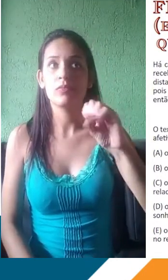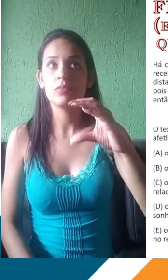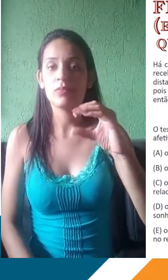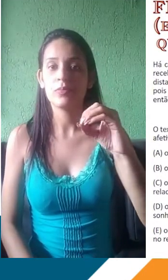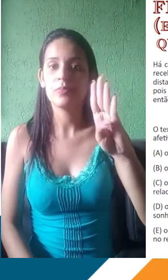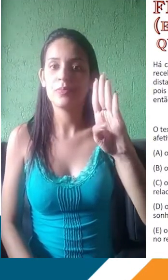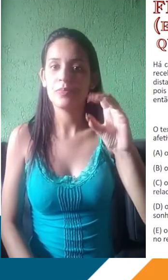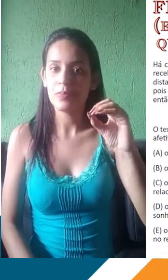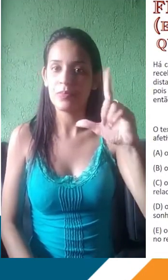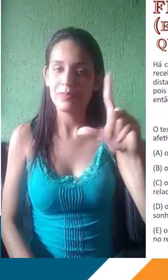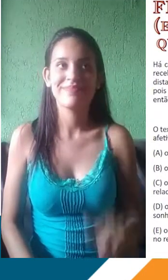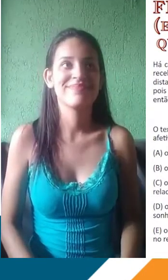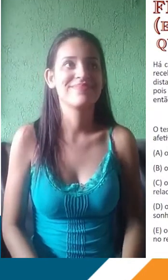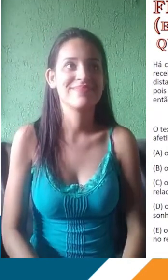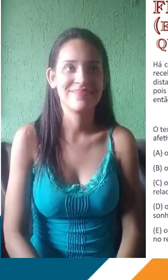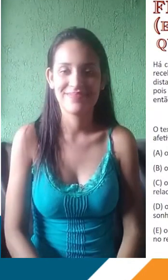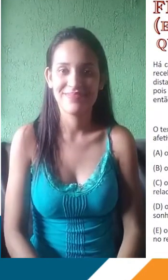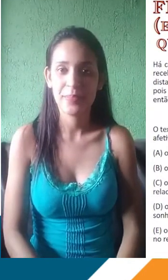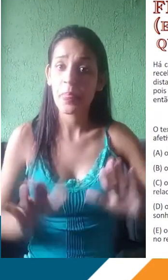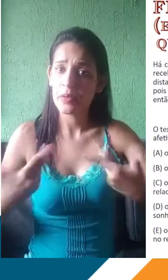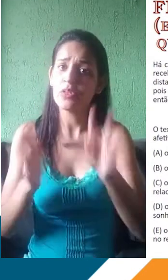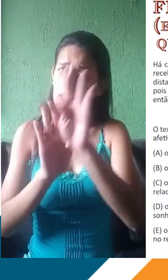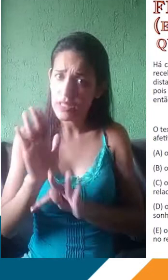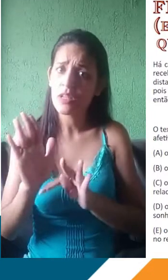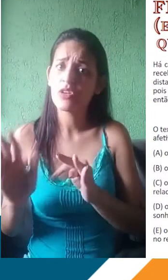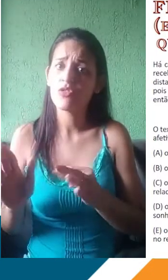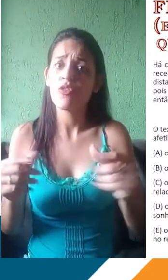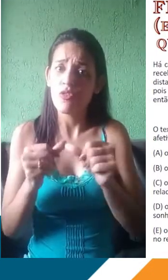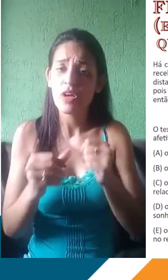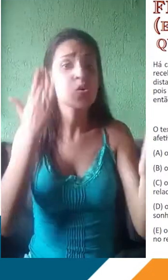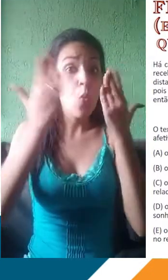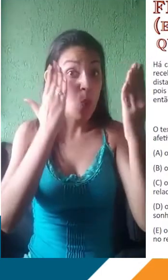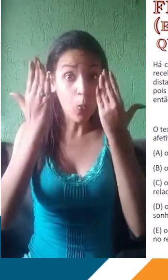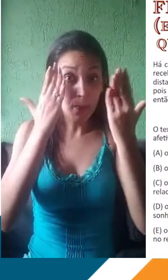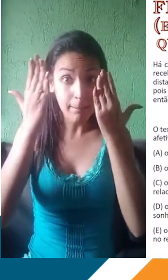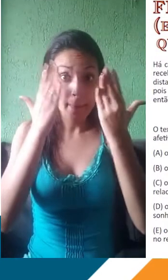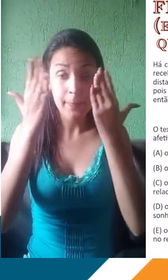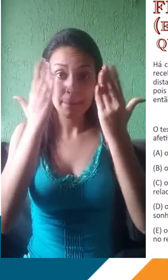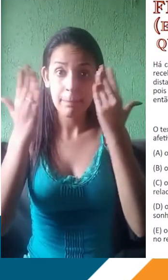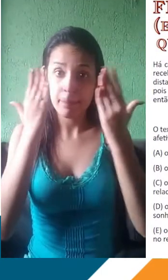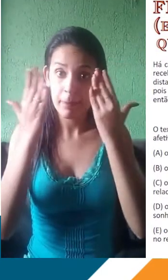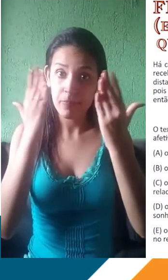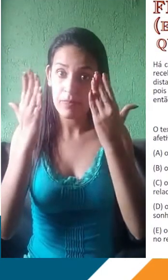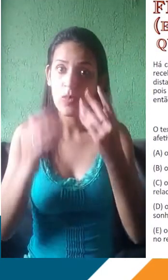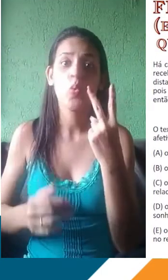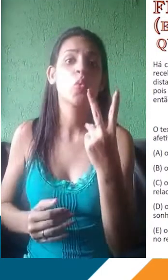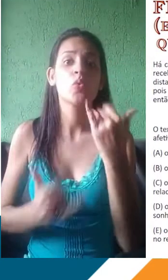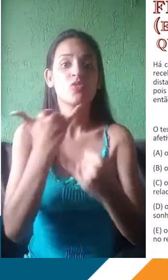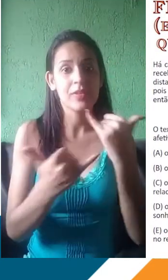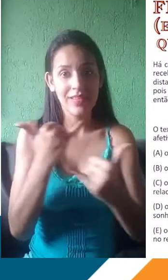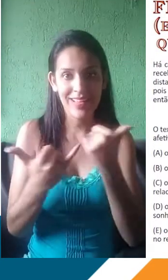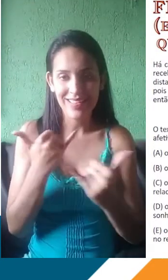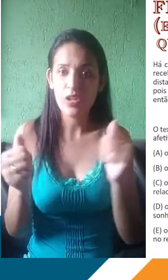e as diferentes formas de as pessoas se relacionarem afetivamente, de modo que a. O tênis indica um jogo em